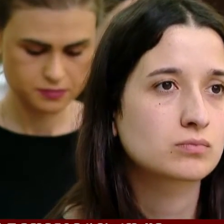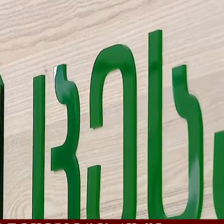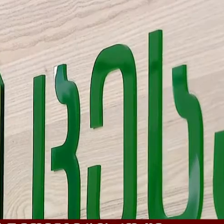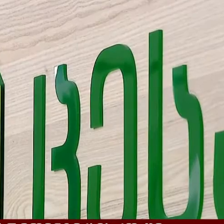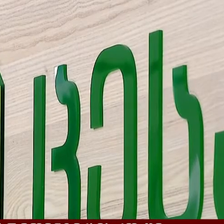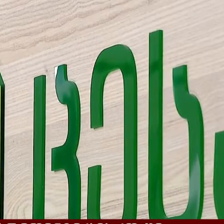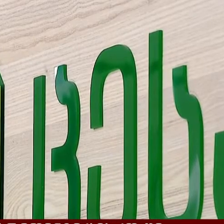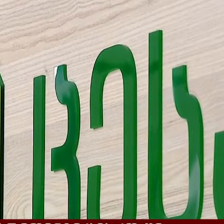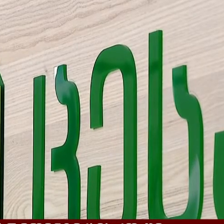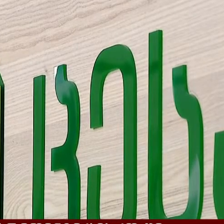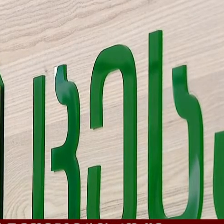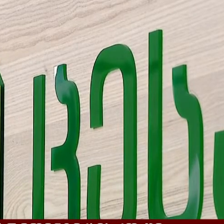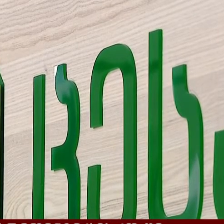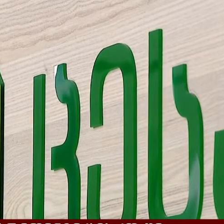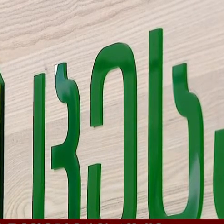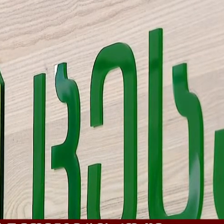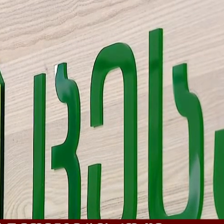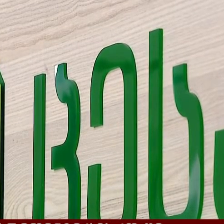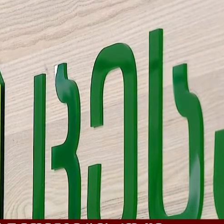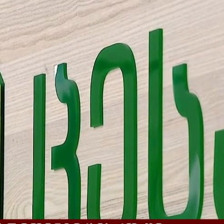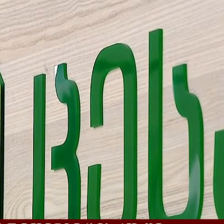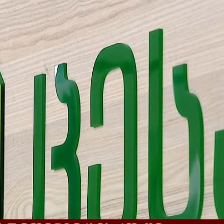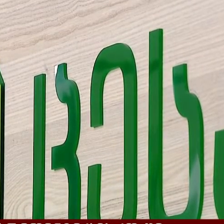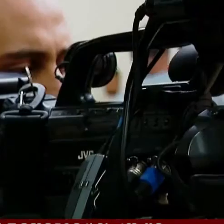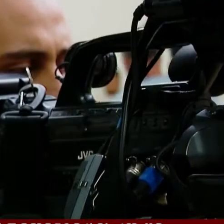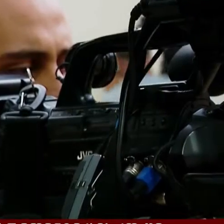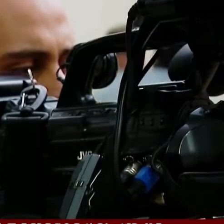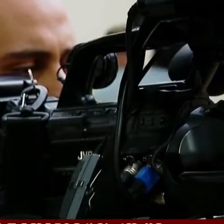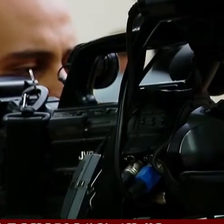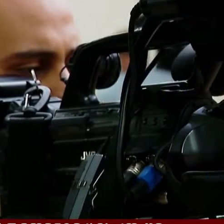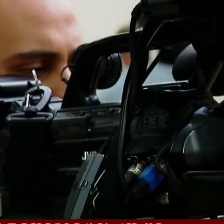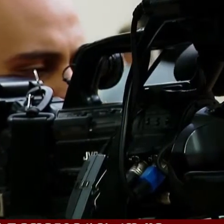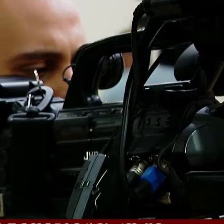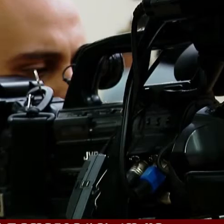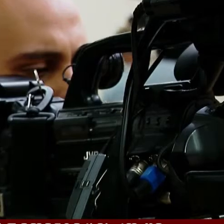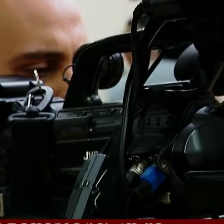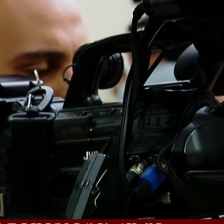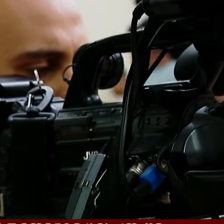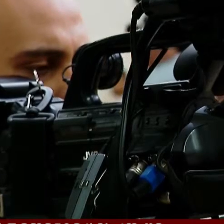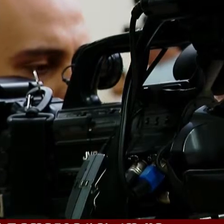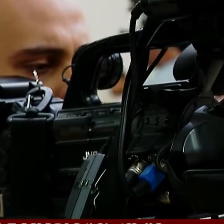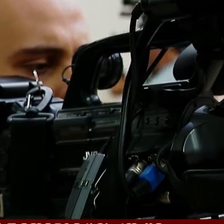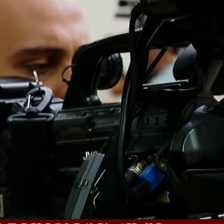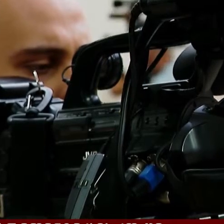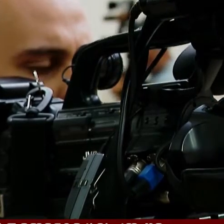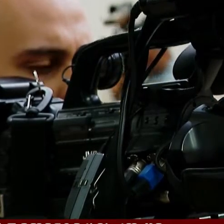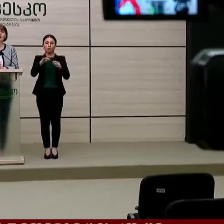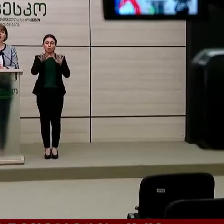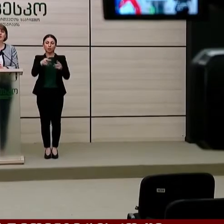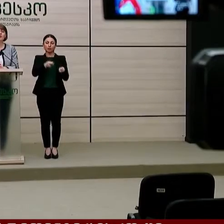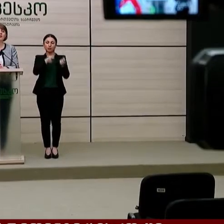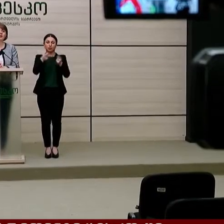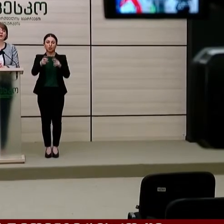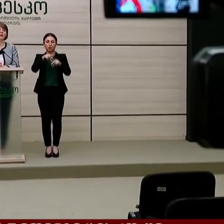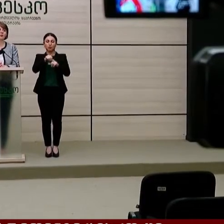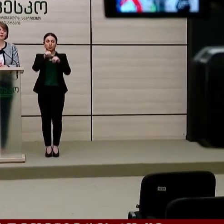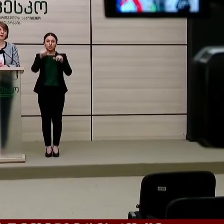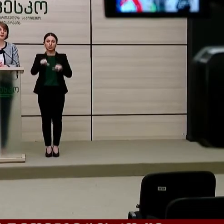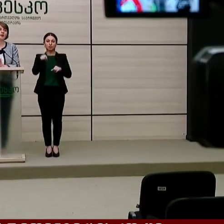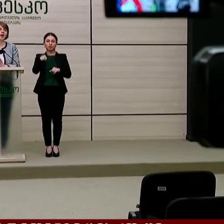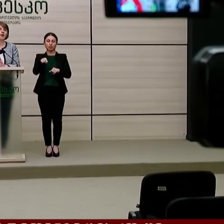წარმოადგენს და ნებისმიერი პარტიის კოორდინატორ შეუძლია საკუთარი ამომრჩევლების აღრიცხვა, თუმცა ამან ხელი არ უნდა შეუშალოს